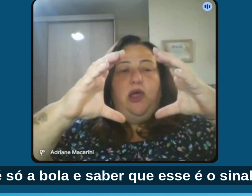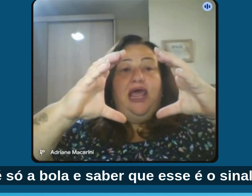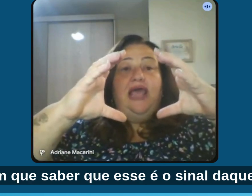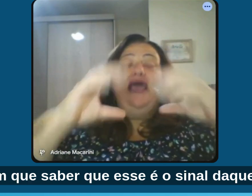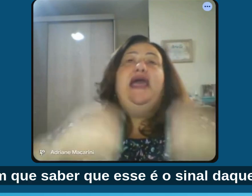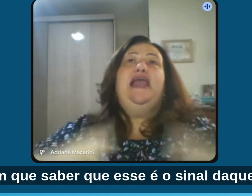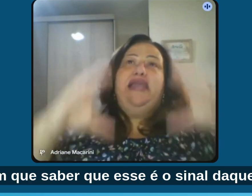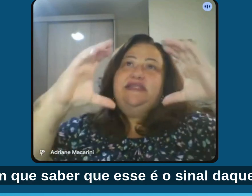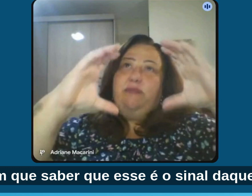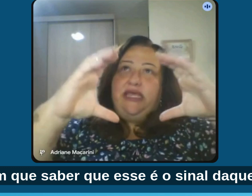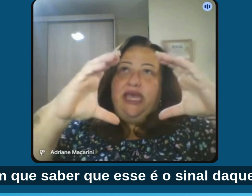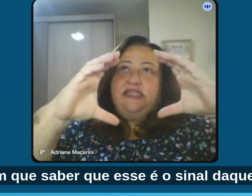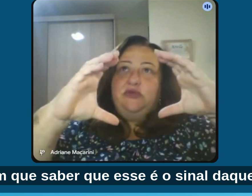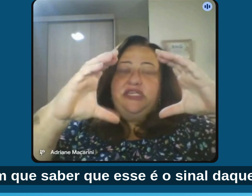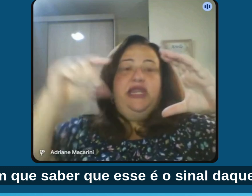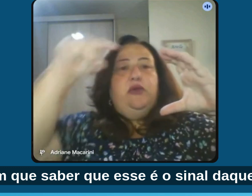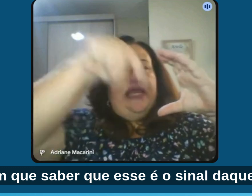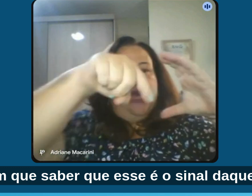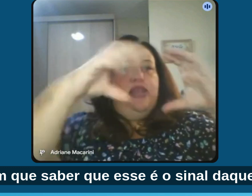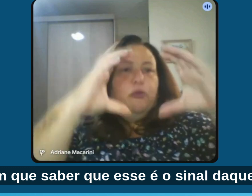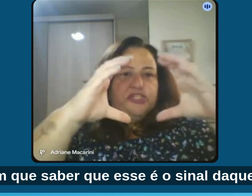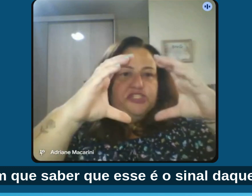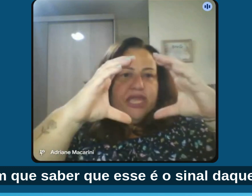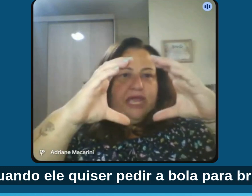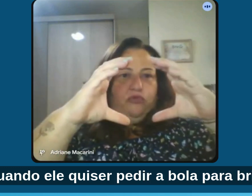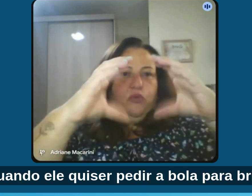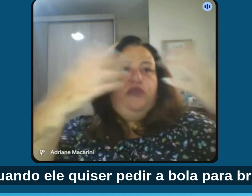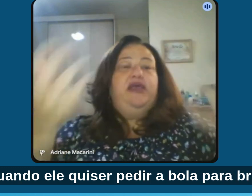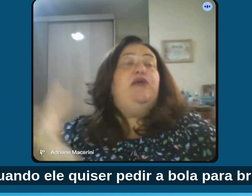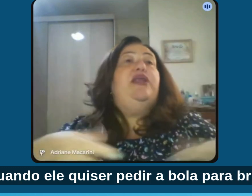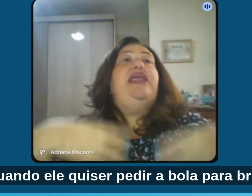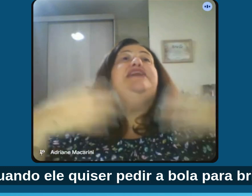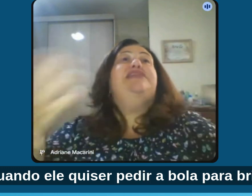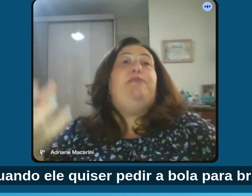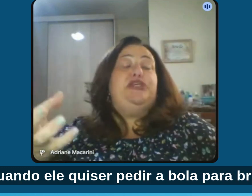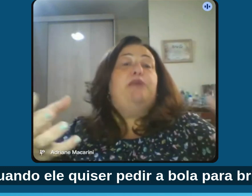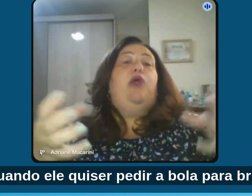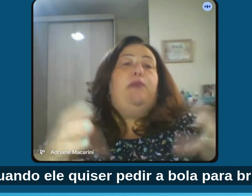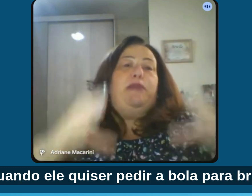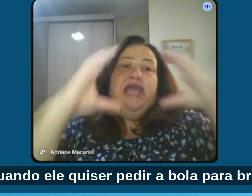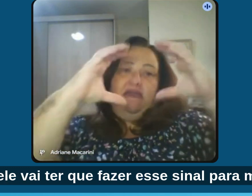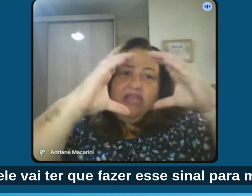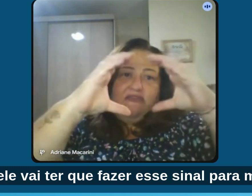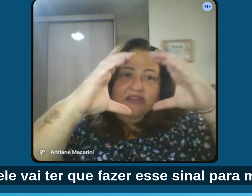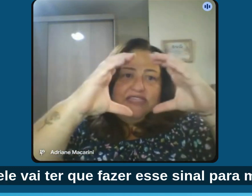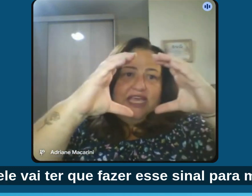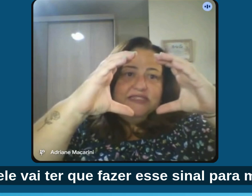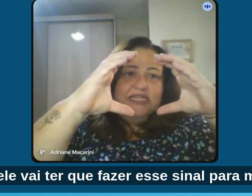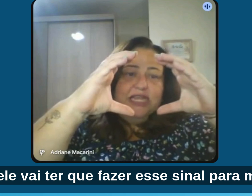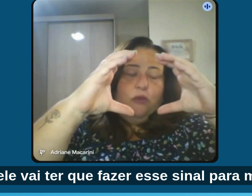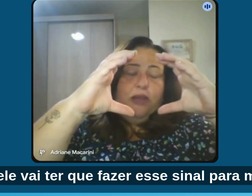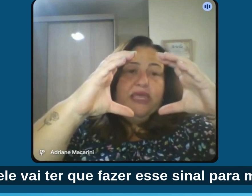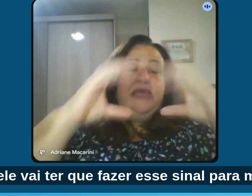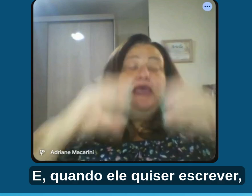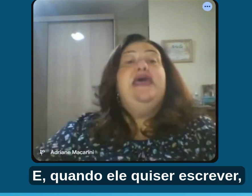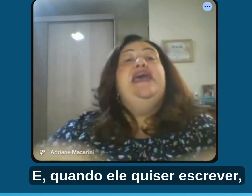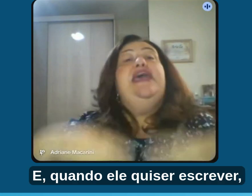bola, ele tem que saber que esse é o sinal daquele objeto. Quando ele quiser pedir a bola para brincar, ele vai ter que fazer esse sinal para mim. E quando